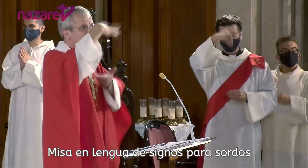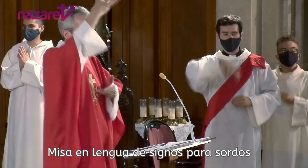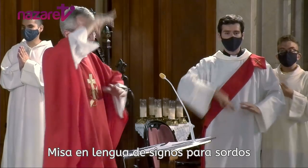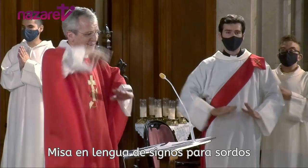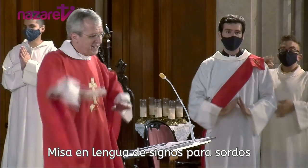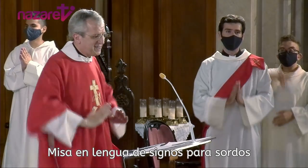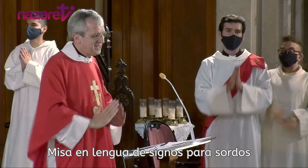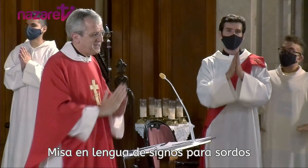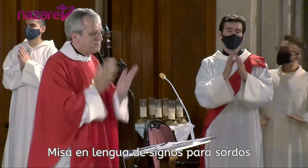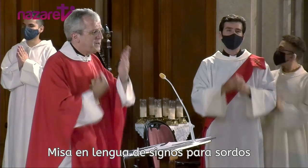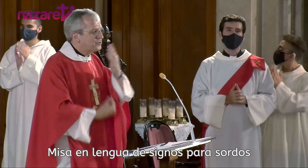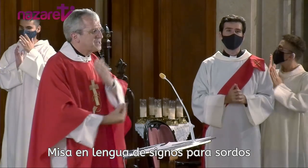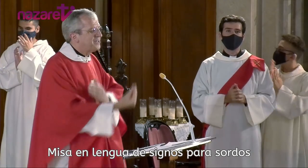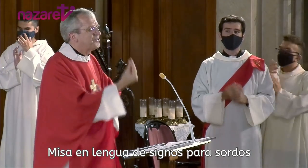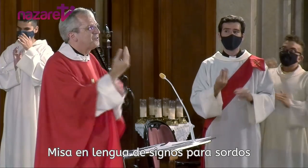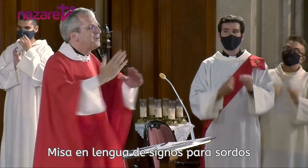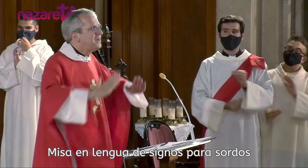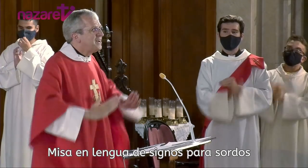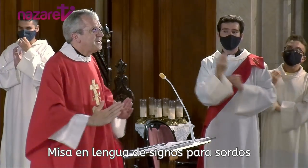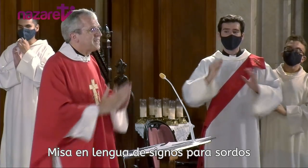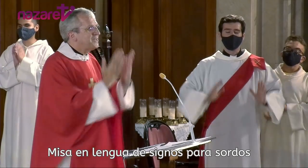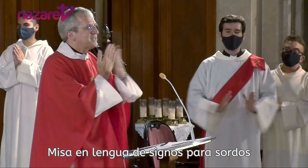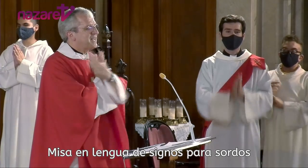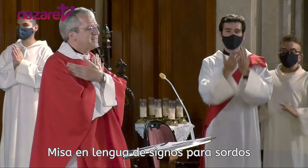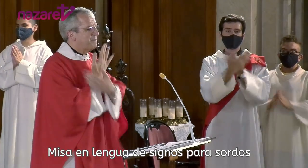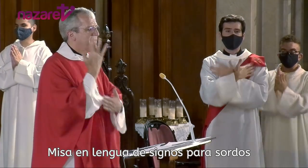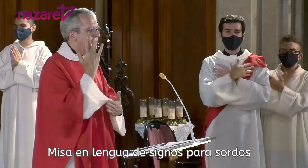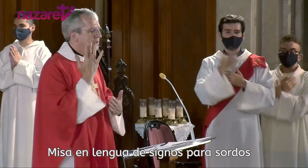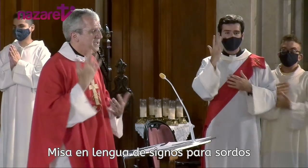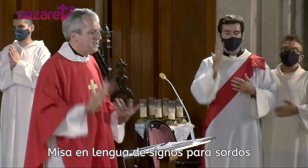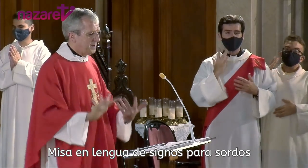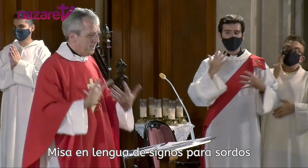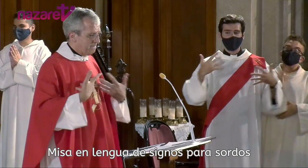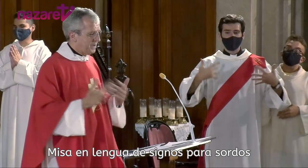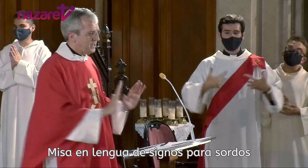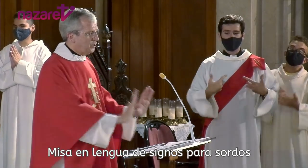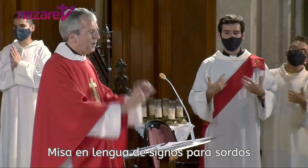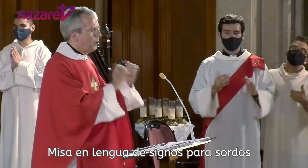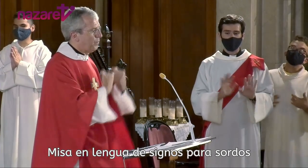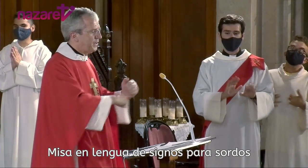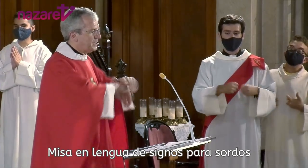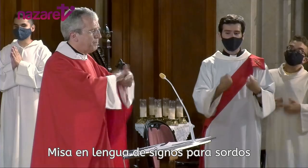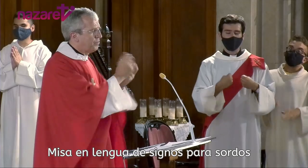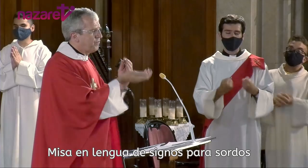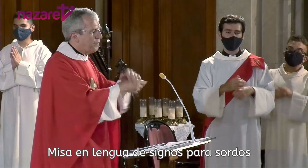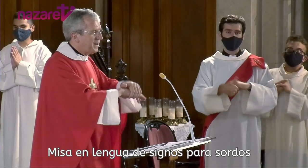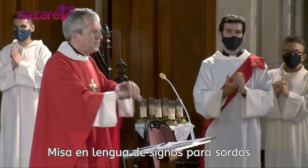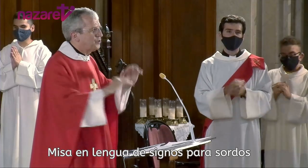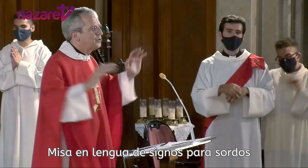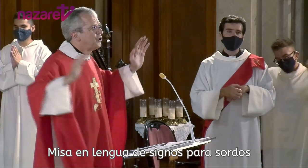obra y gracia del Espíritu Santo. Nació de Santa María Virgen, padeció bajo el poder de Poncio Pilato,